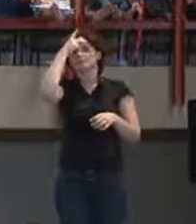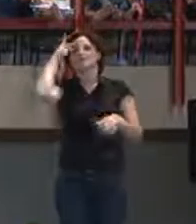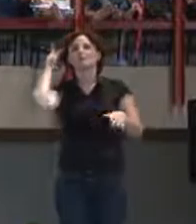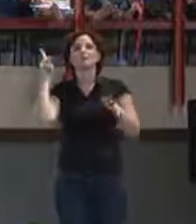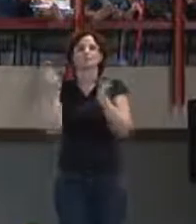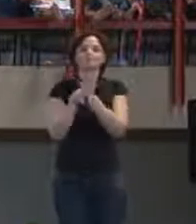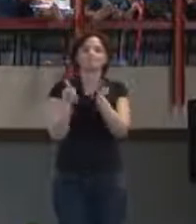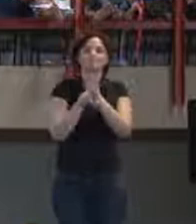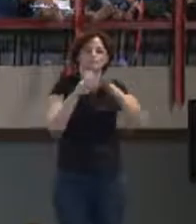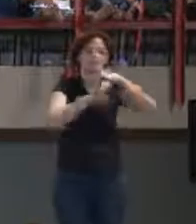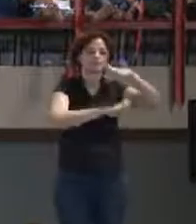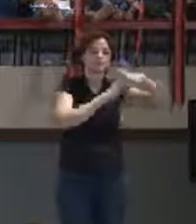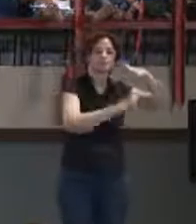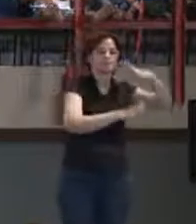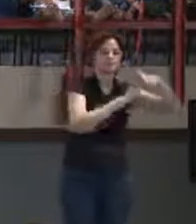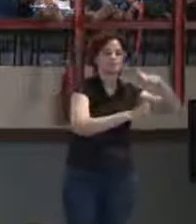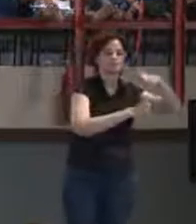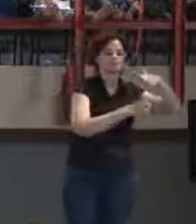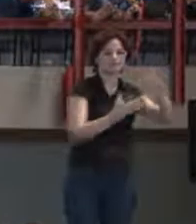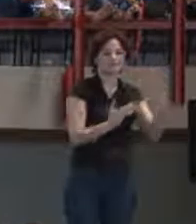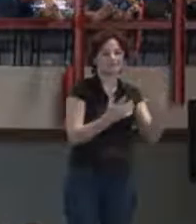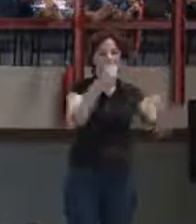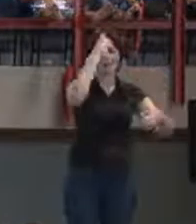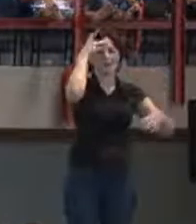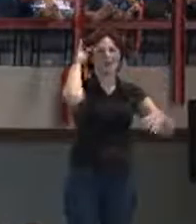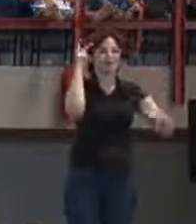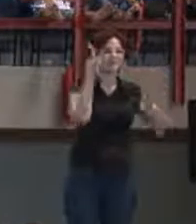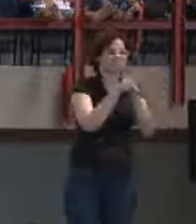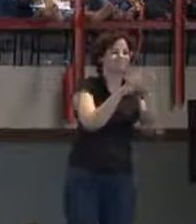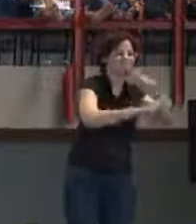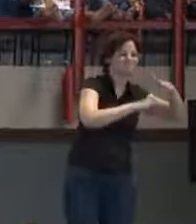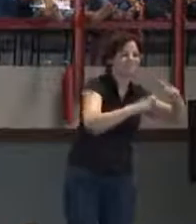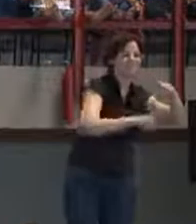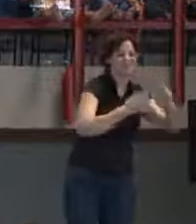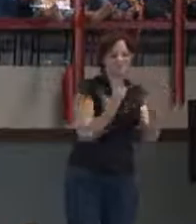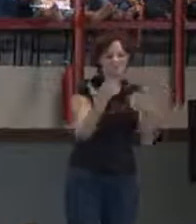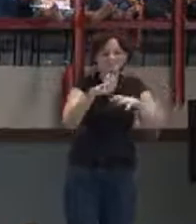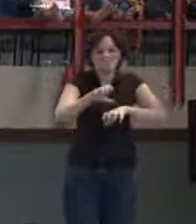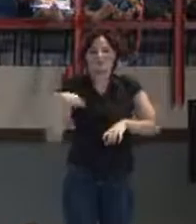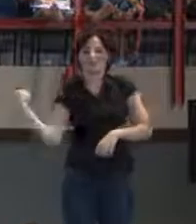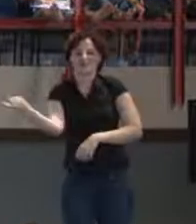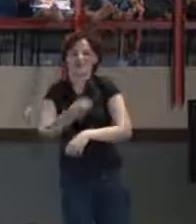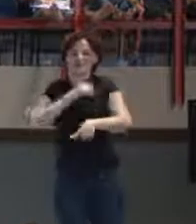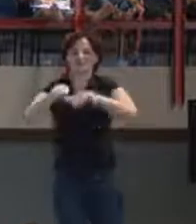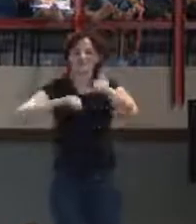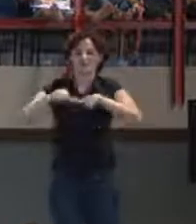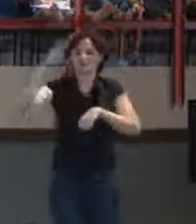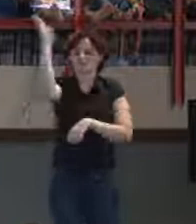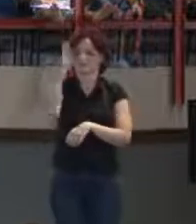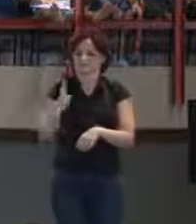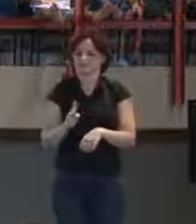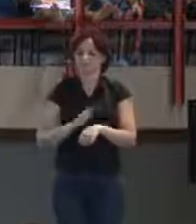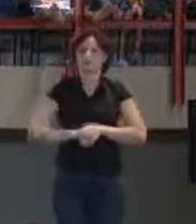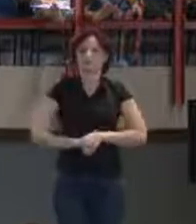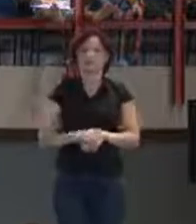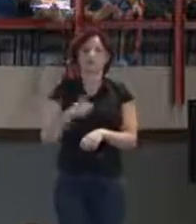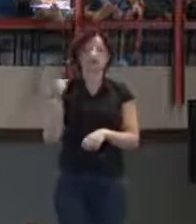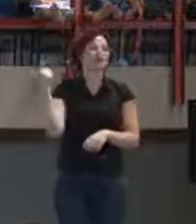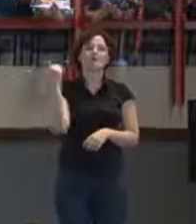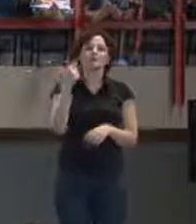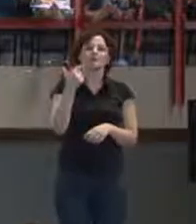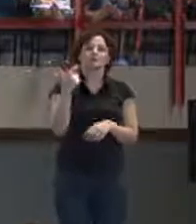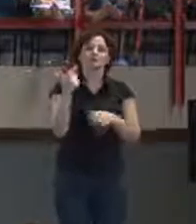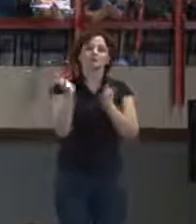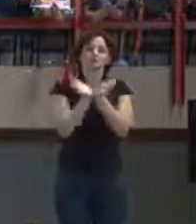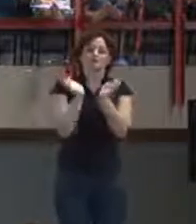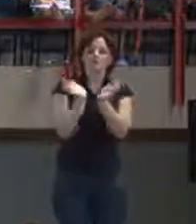empresário vai querer que a gente mude o Brasil? O empresário está tremendo de medo com essas manifestações na rua. Você sabe qual é a segunda maior